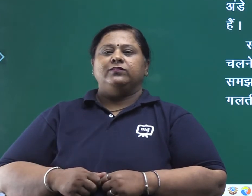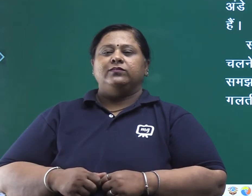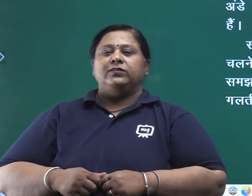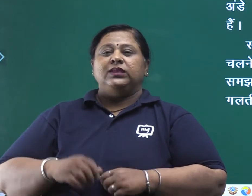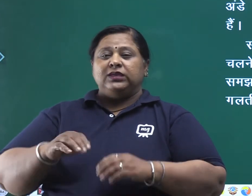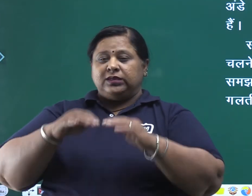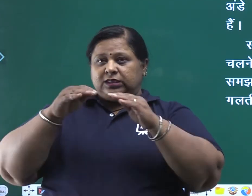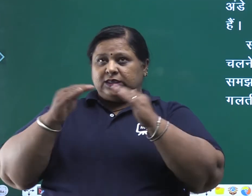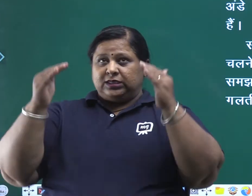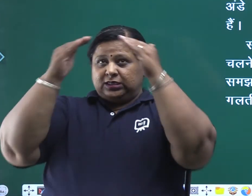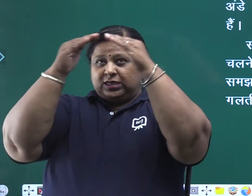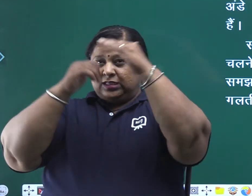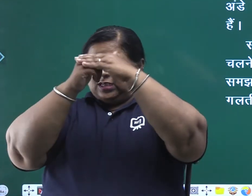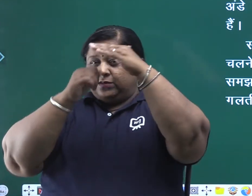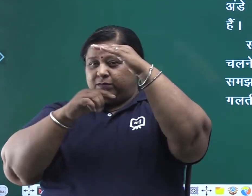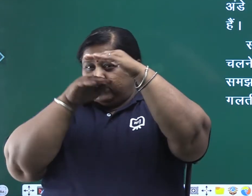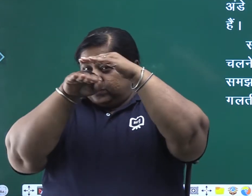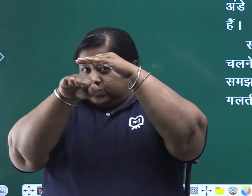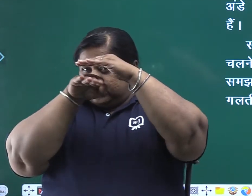कार्निस पर